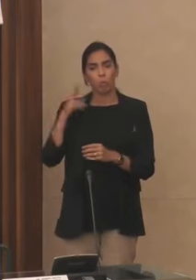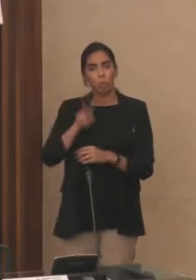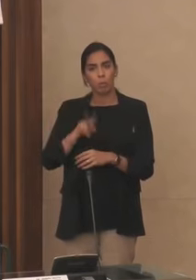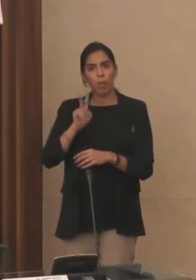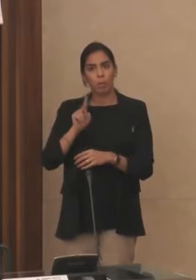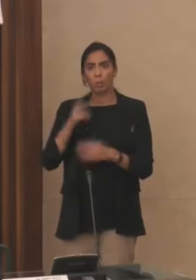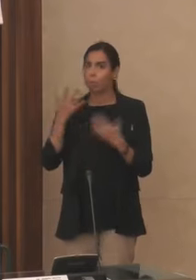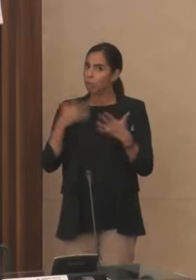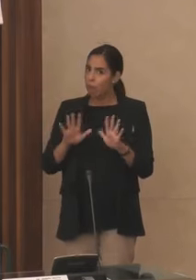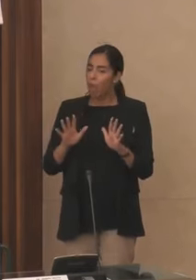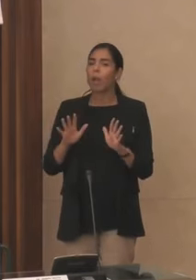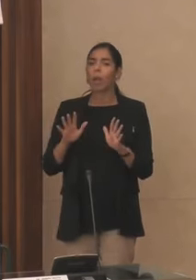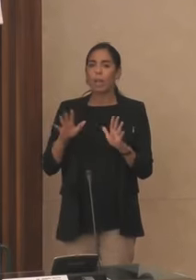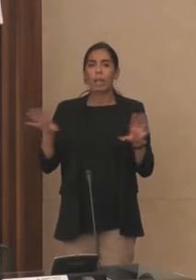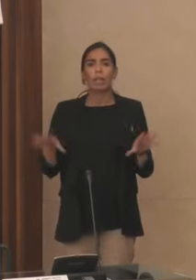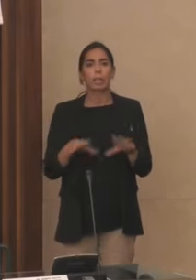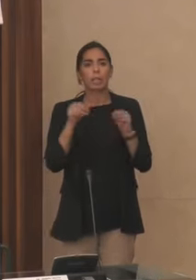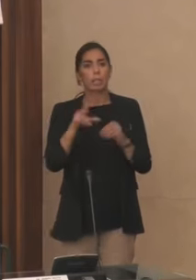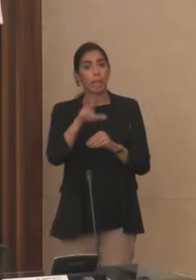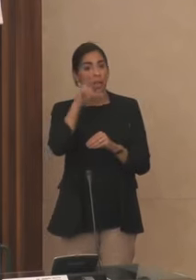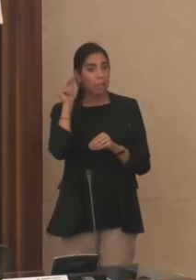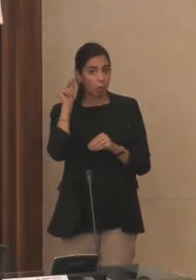c'è stato un riconoscimento ufficiale.